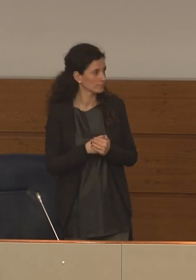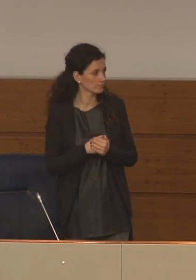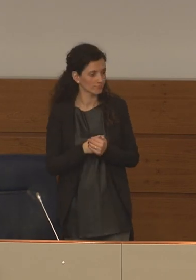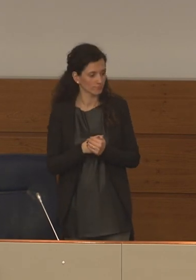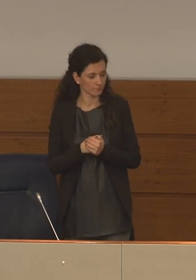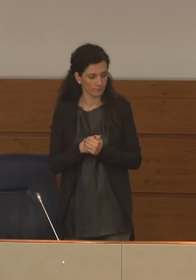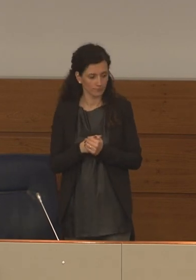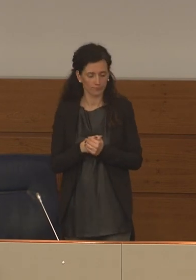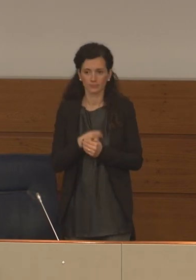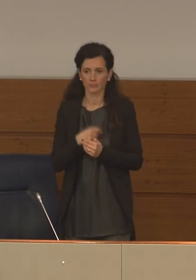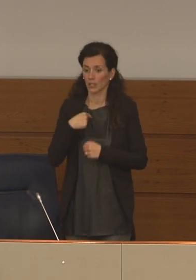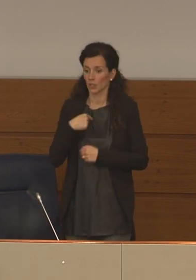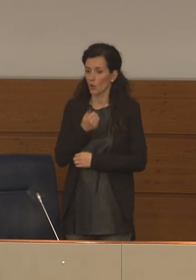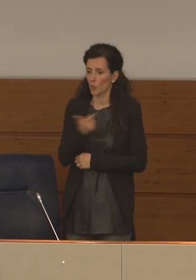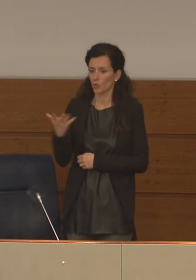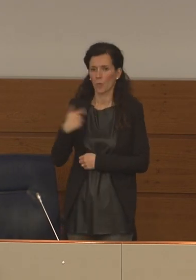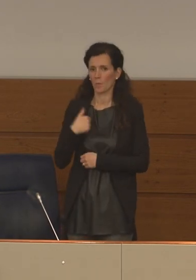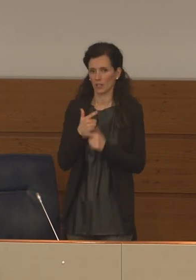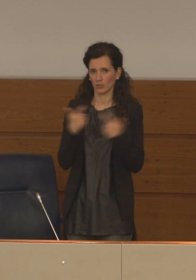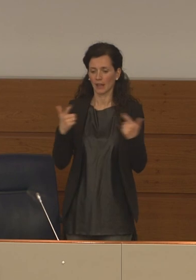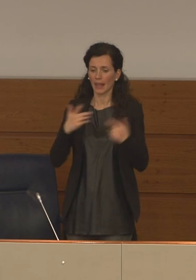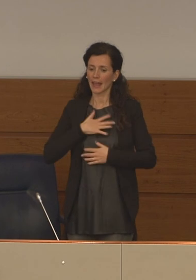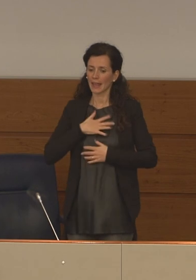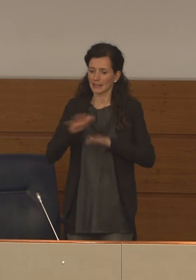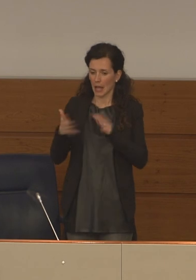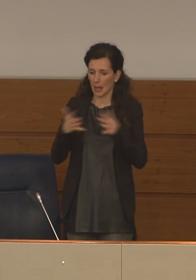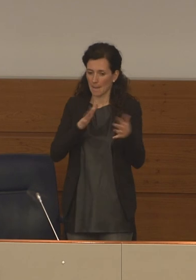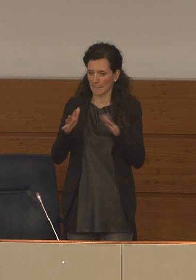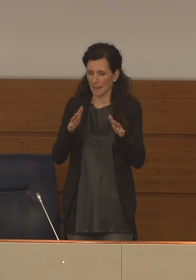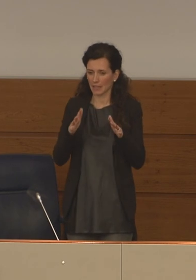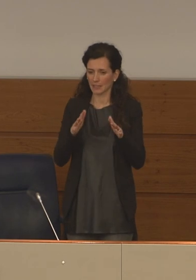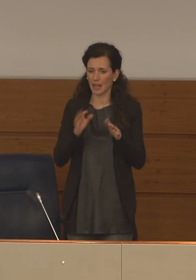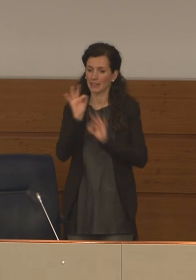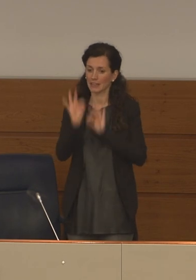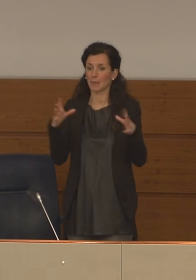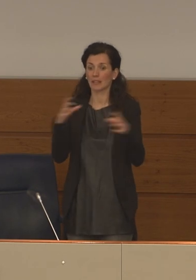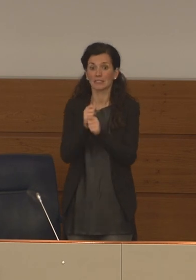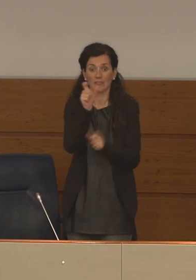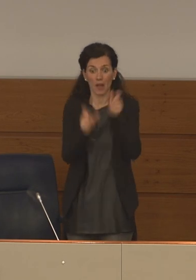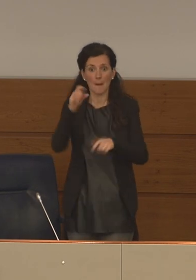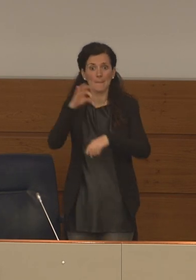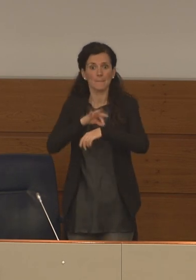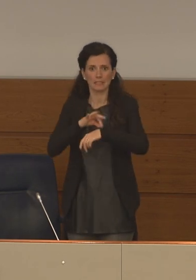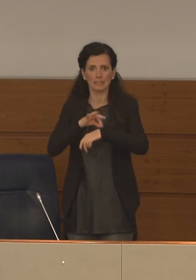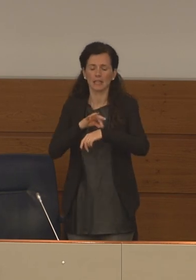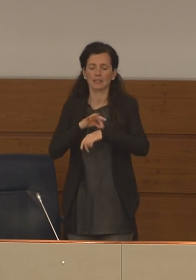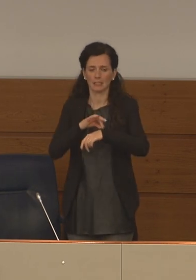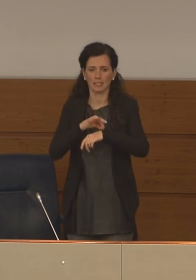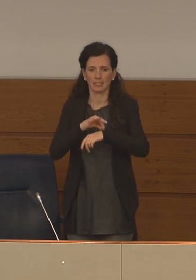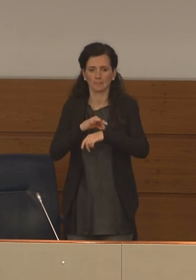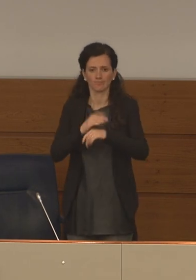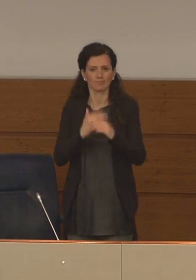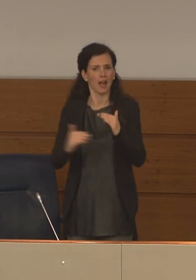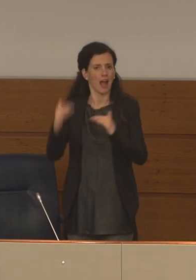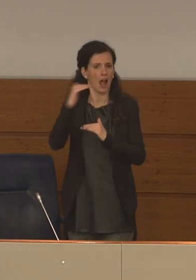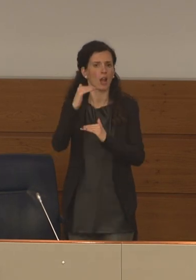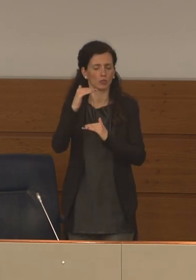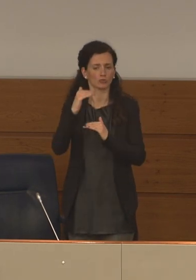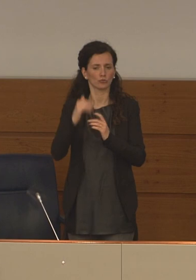i numeri come però è l'età media dei pazienti in terapia intensiva e piuttosto è piuttosto elevata è